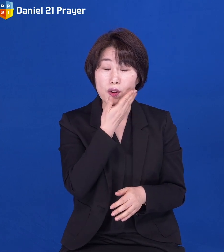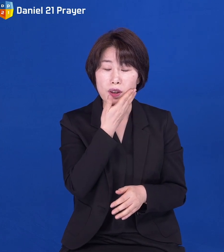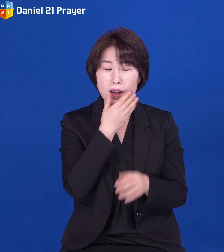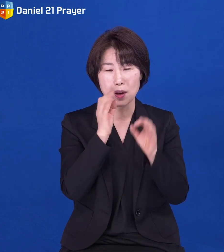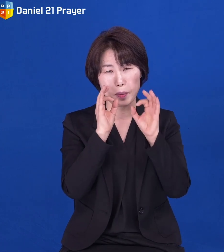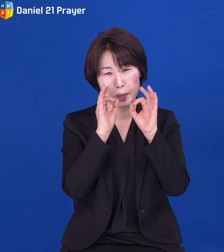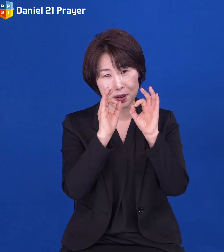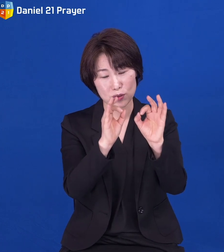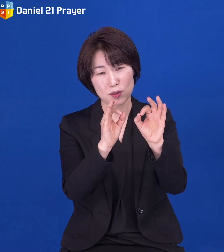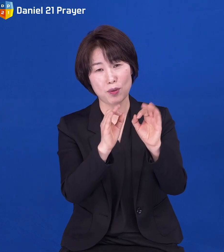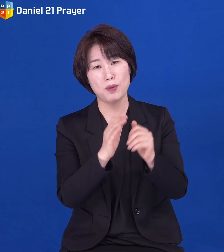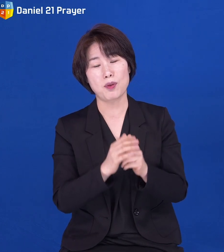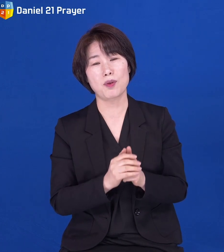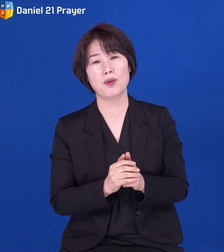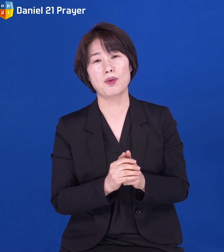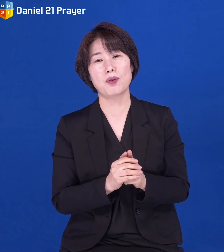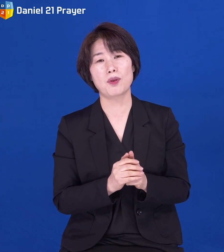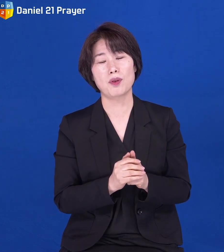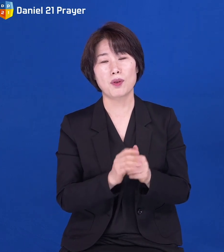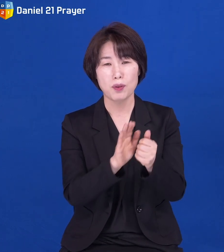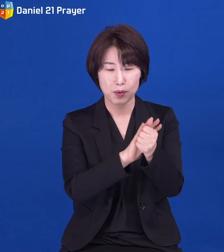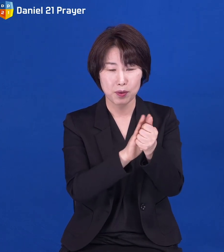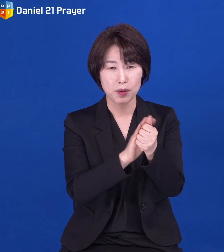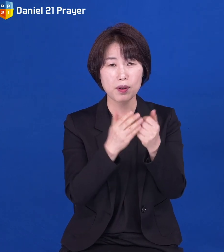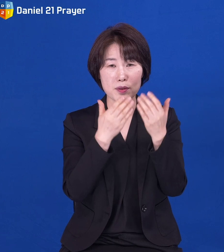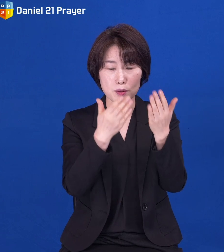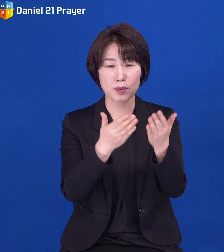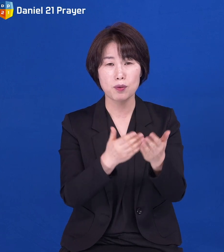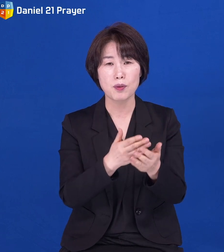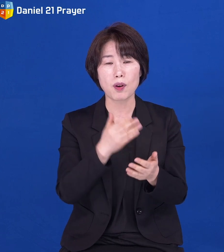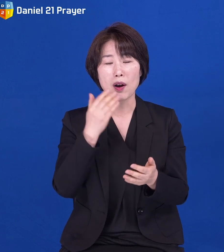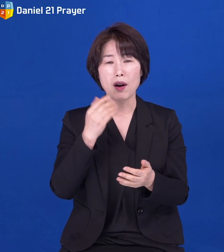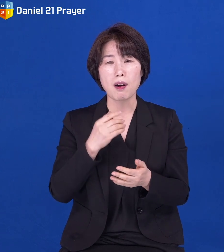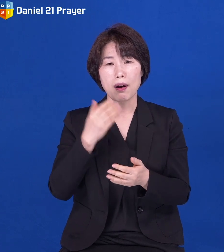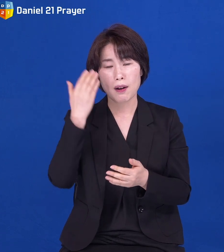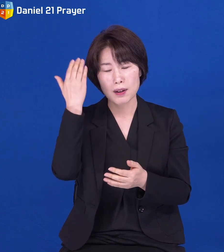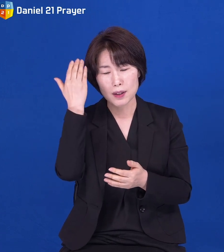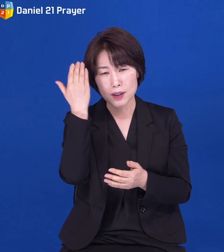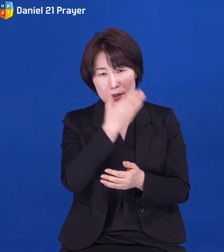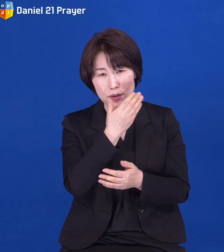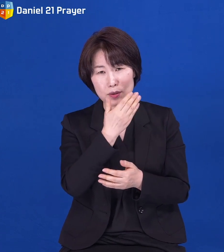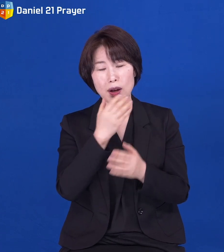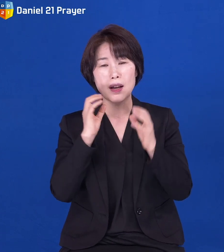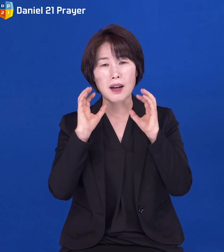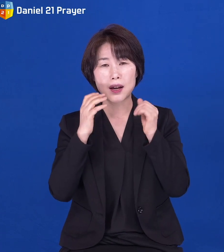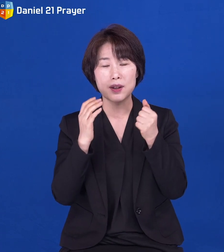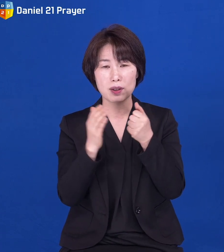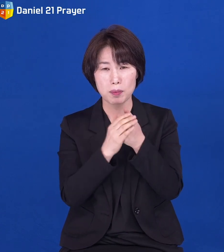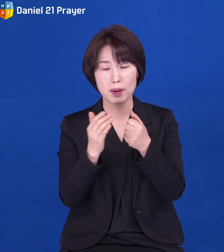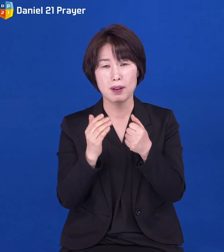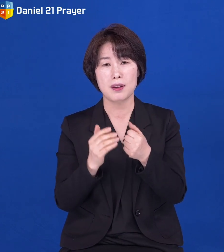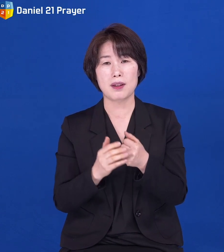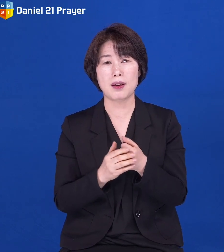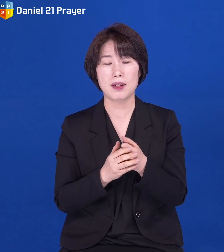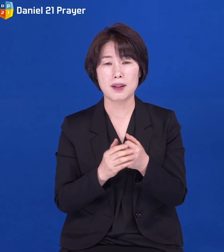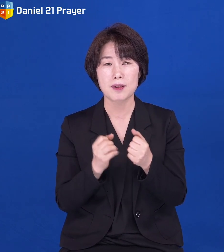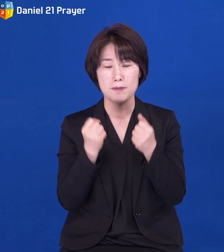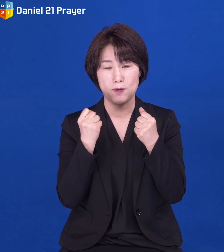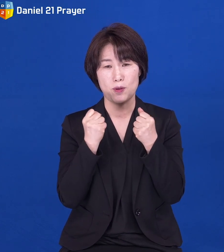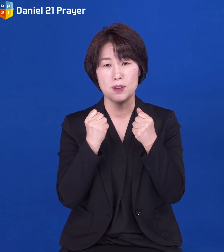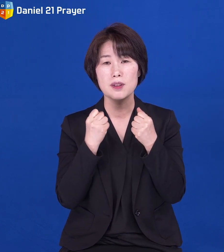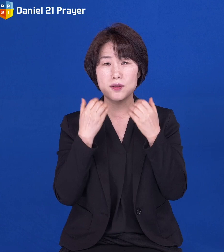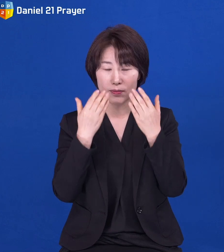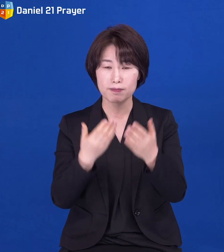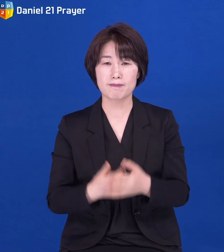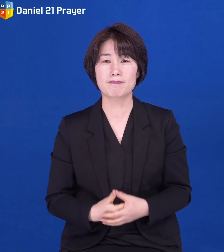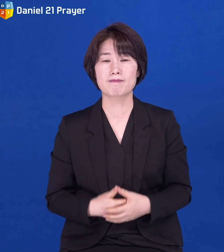엄청 되게 그런 아이들만큼 순수한 친구들이 없기 때문에 되게 위로를 받을 때가 많아요. 그런 친구들한테. 그러니까